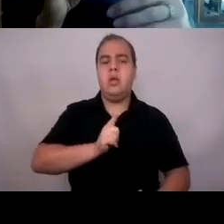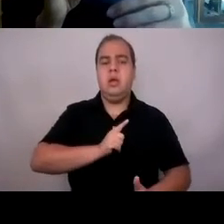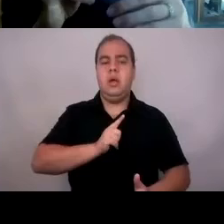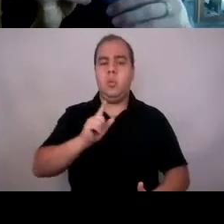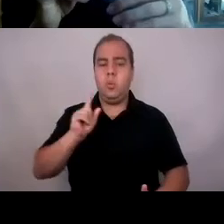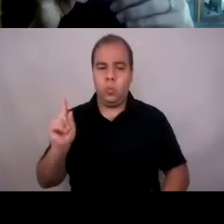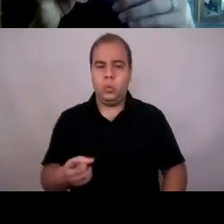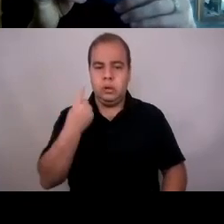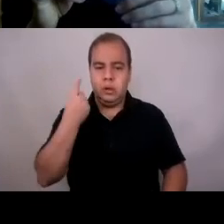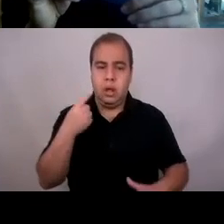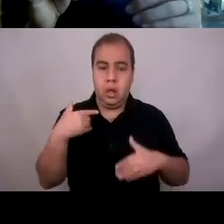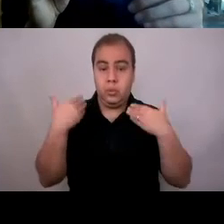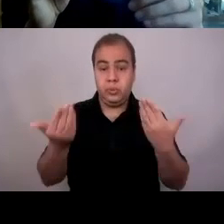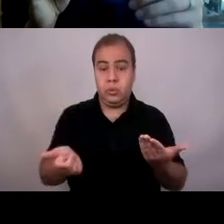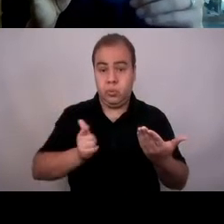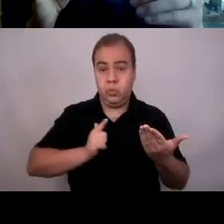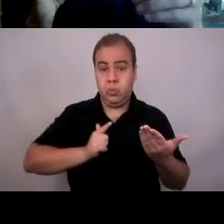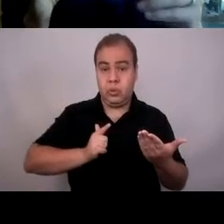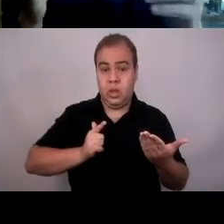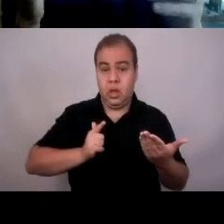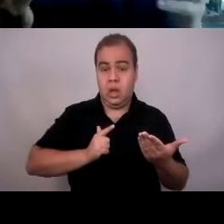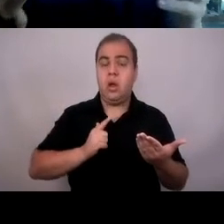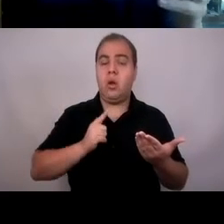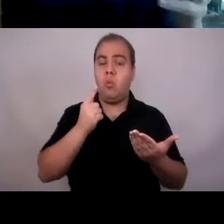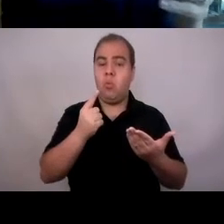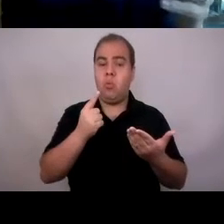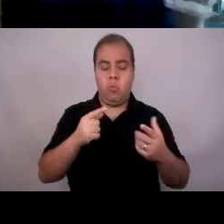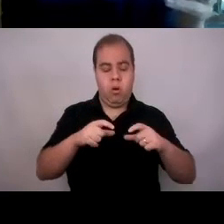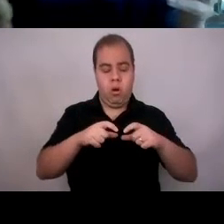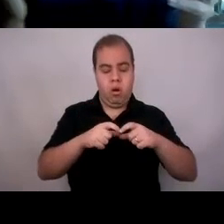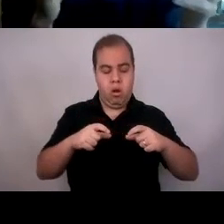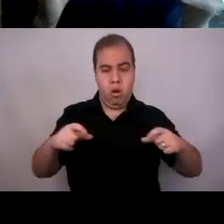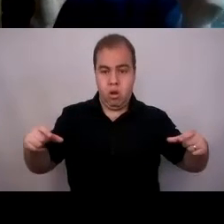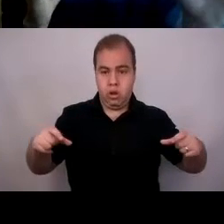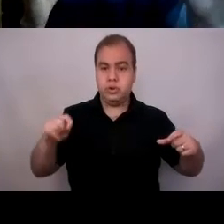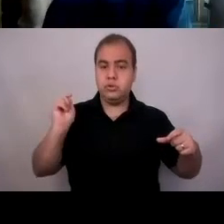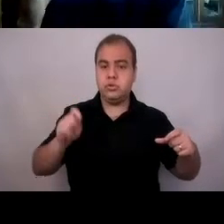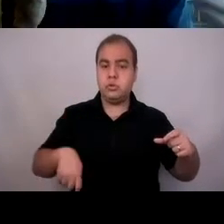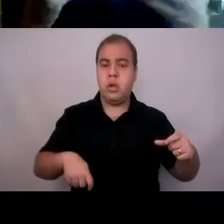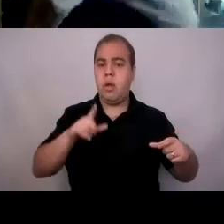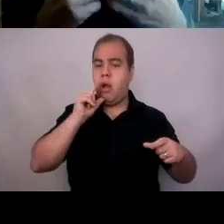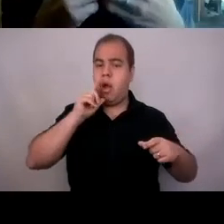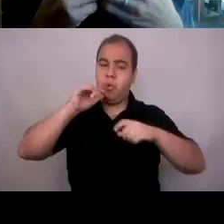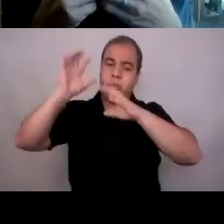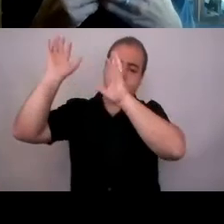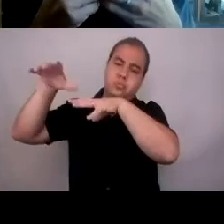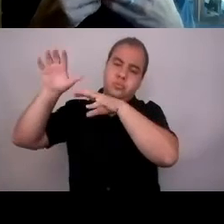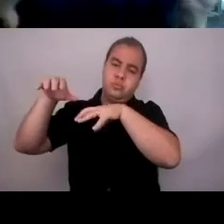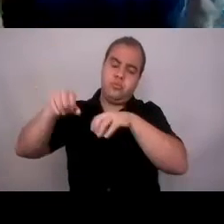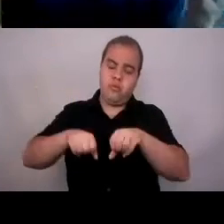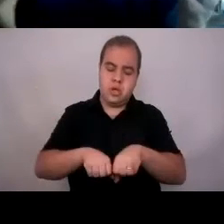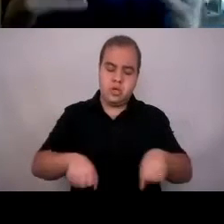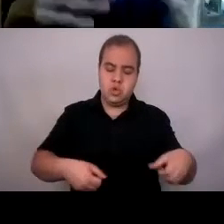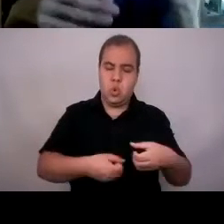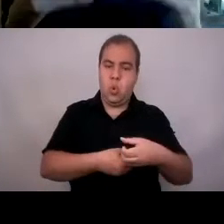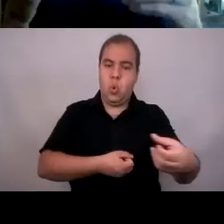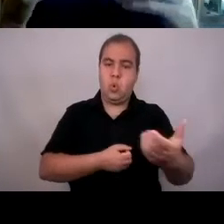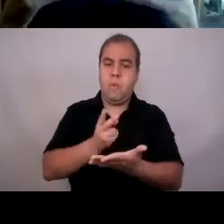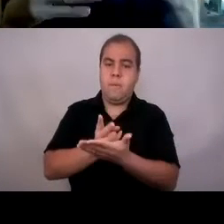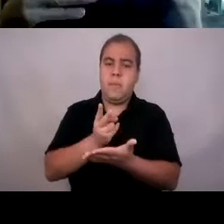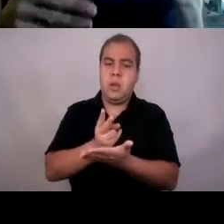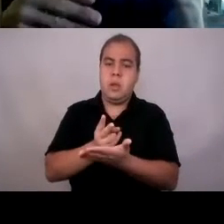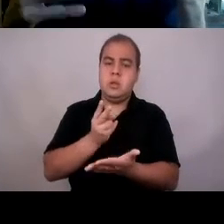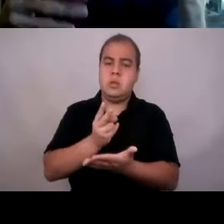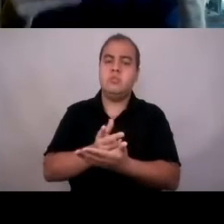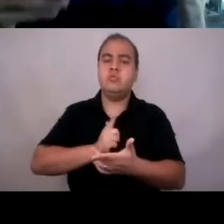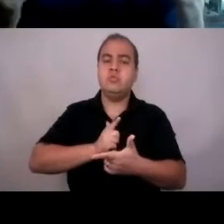dizer, é uma rede que recolhe tanto a água de chuva quanto o esgoto. Então, eles tinham muito problema